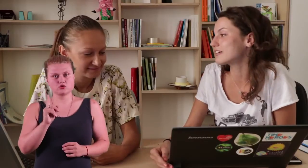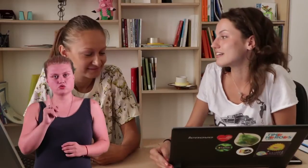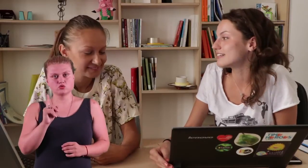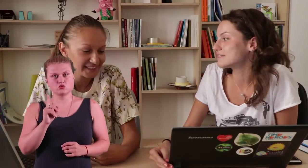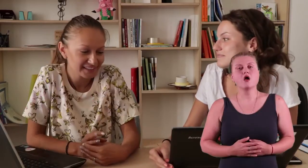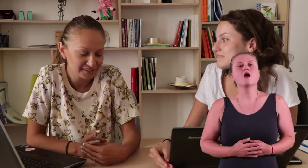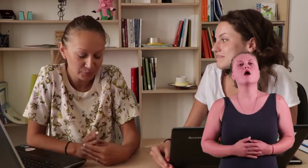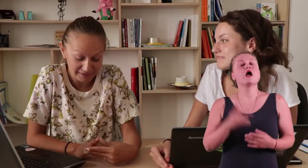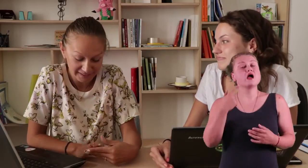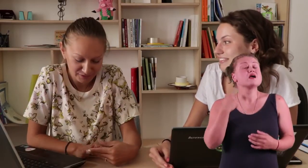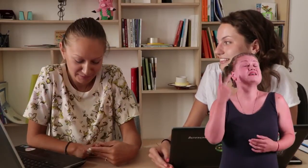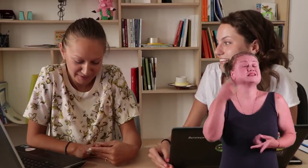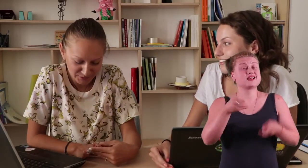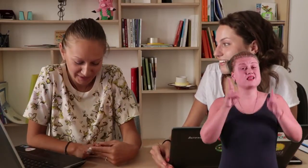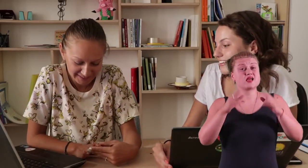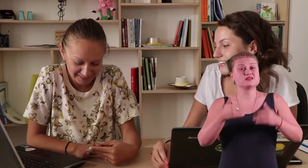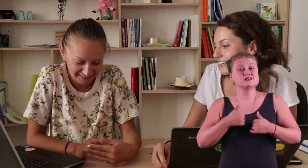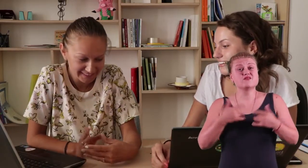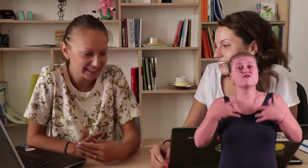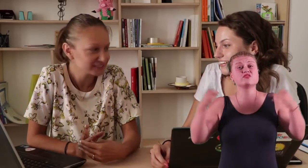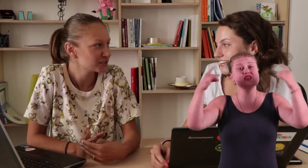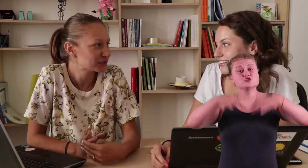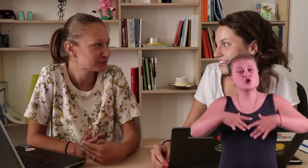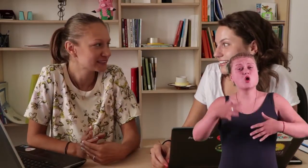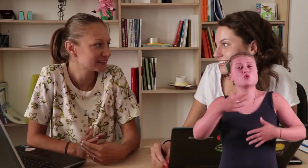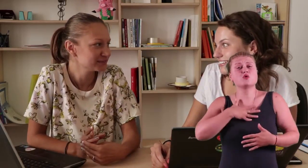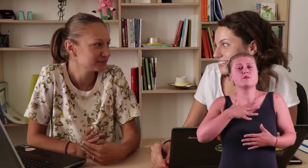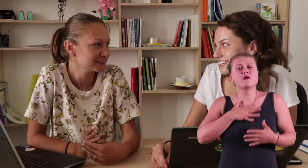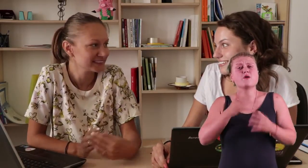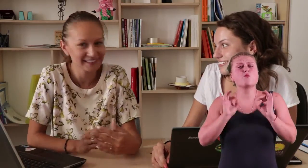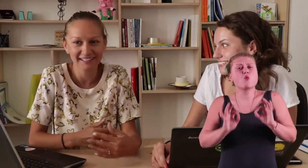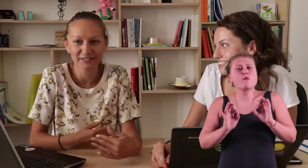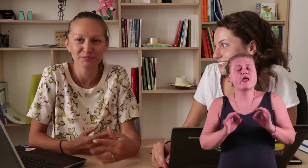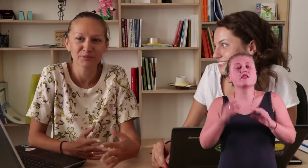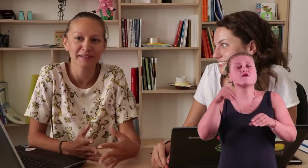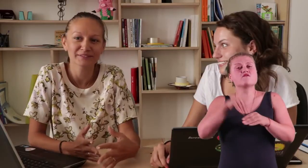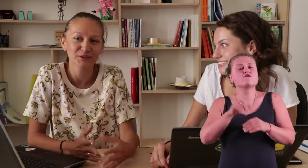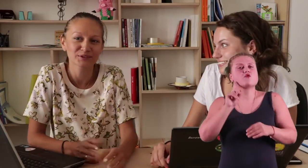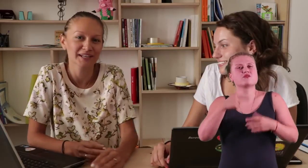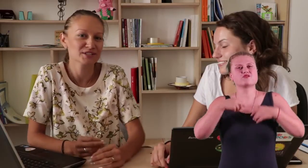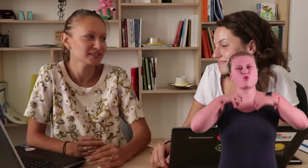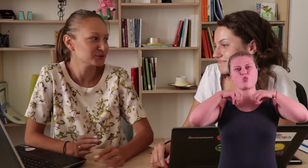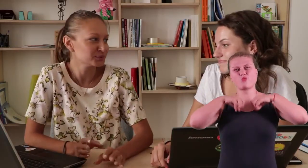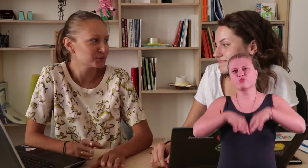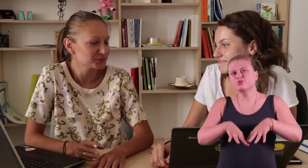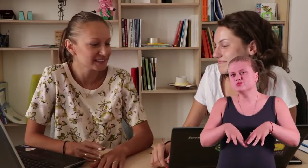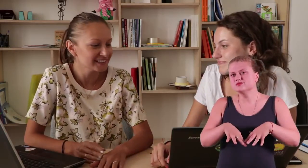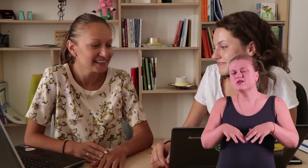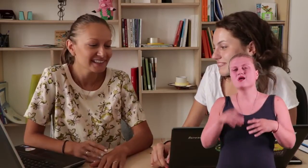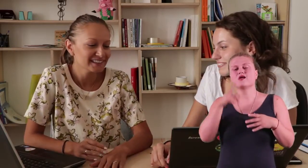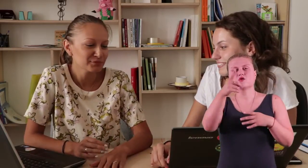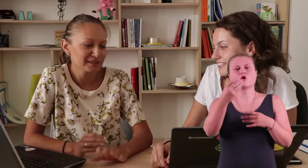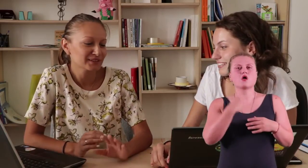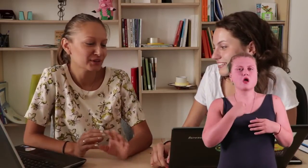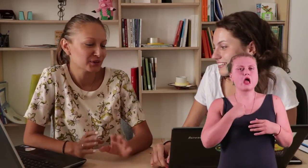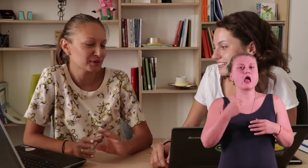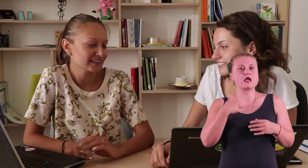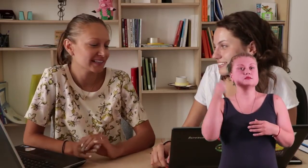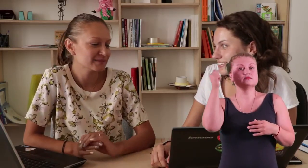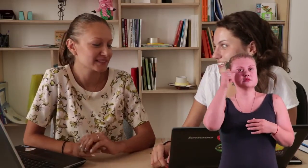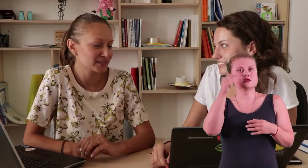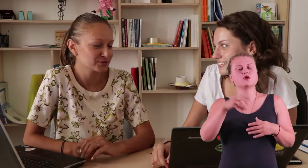важно. Да, определено съм съгласна. И аз началото имах някакъв момент, който трябваше да се отпусна и в момент,